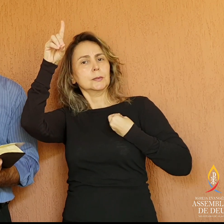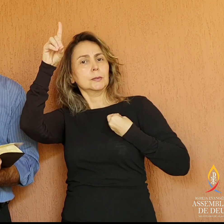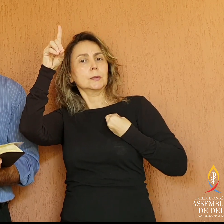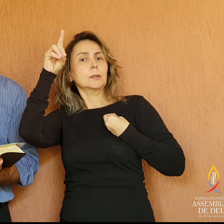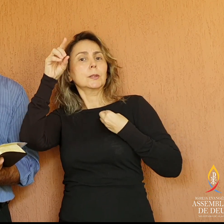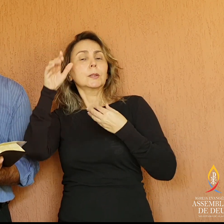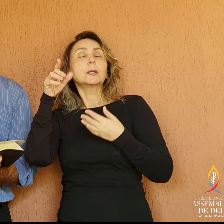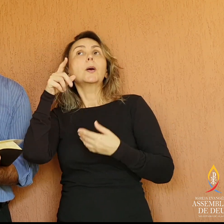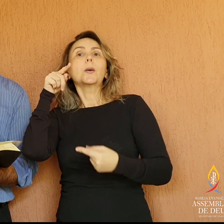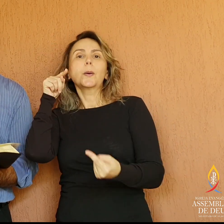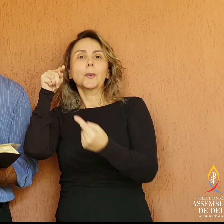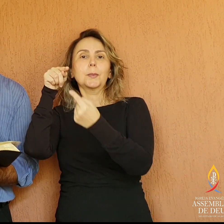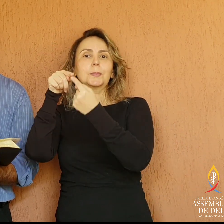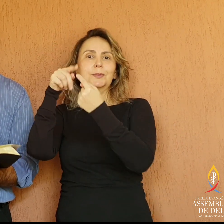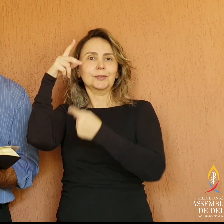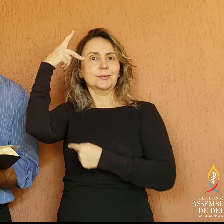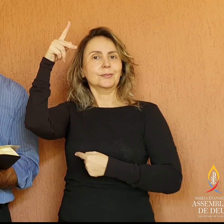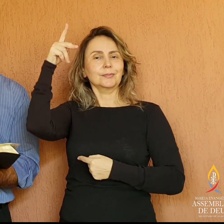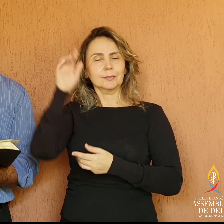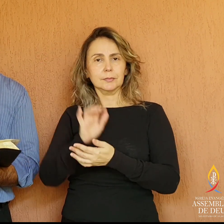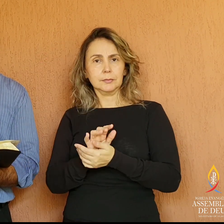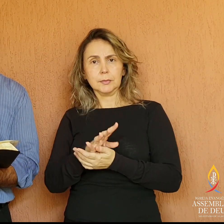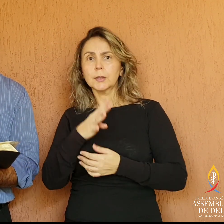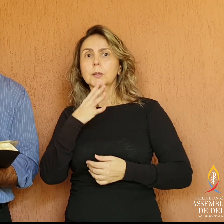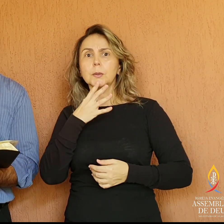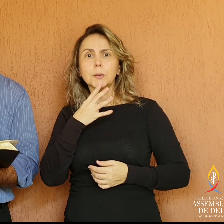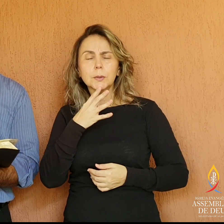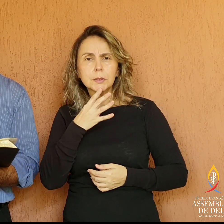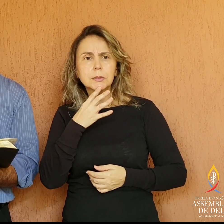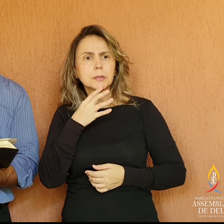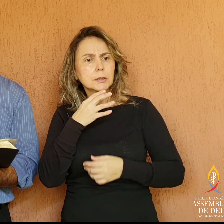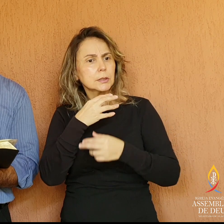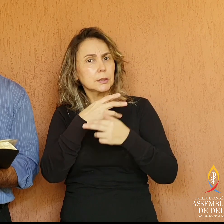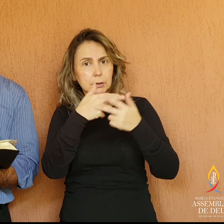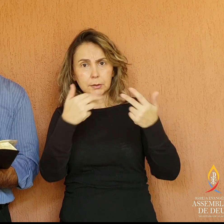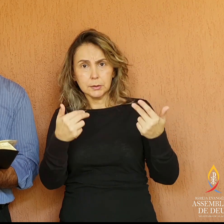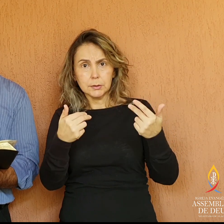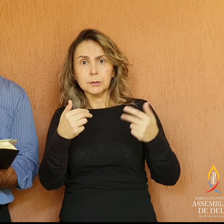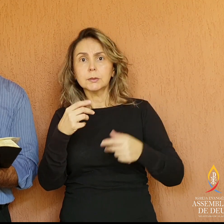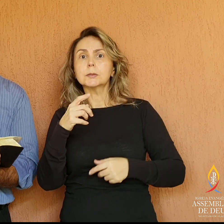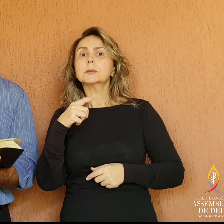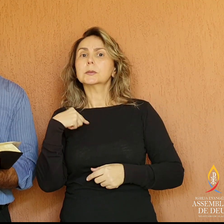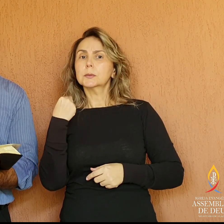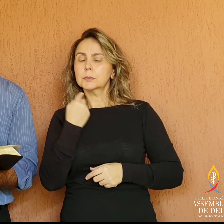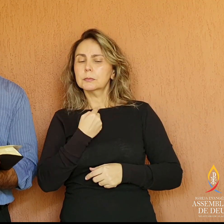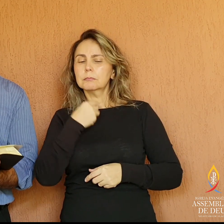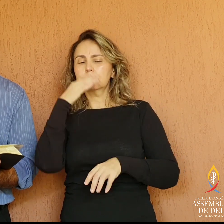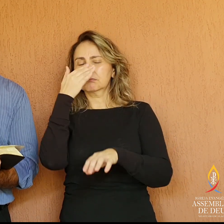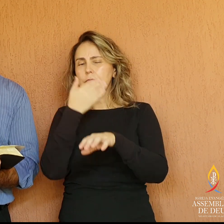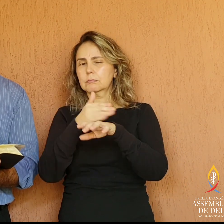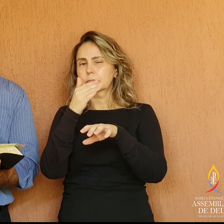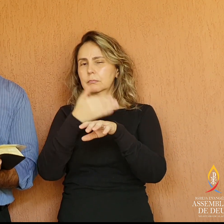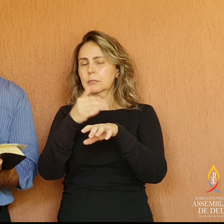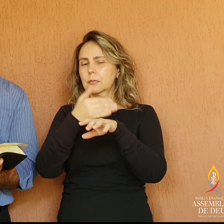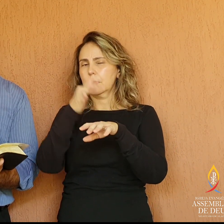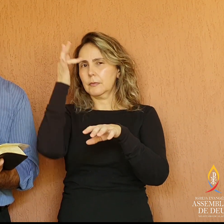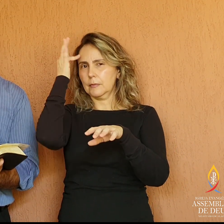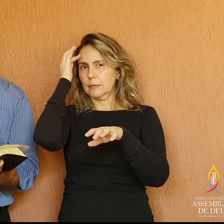objetivos. Então, conhecendo isso, nós vamos estar praticando a nossa fé.